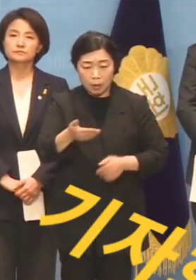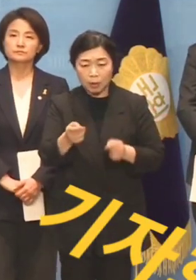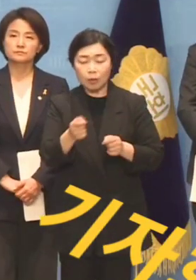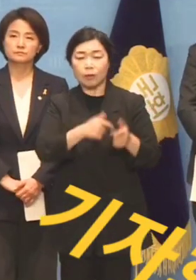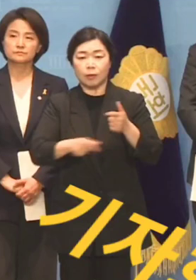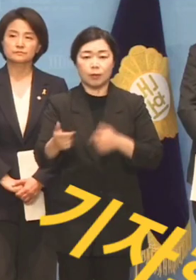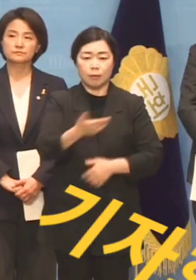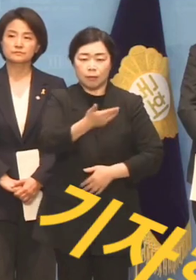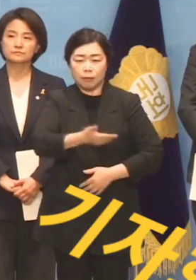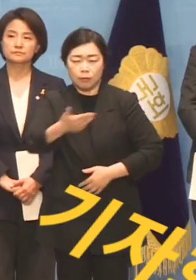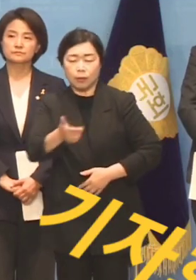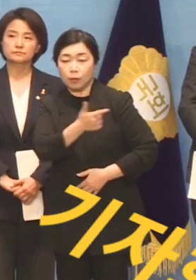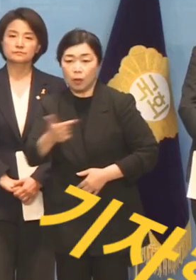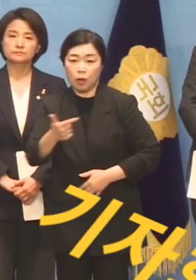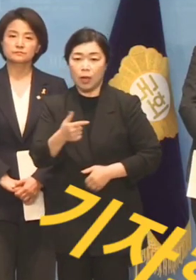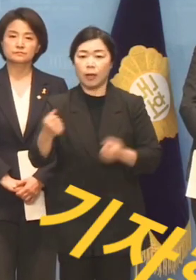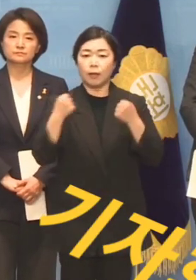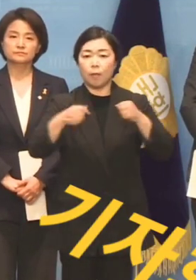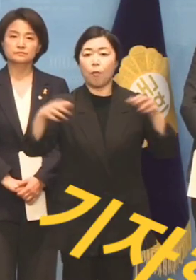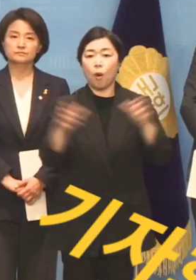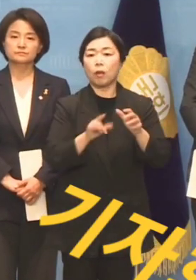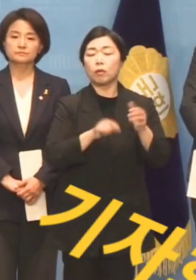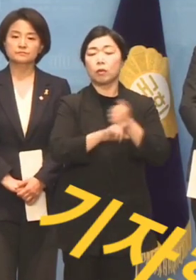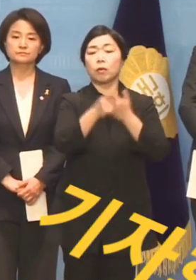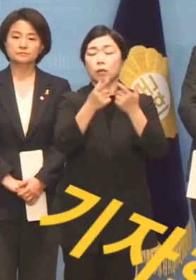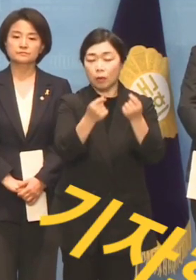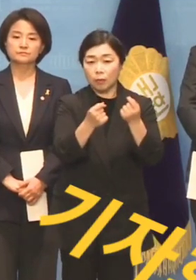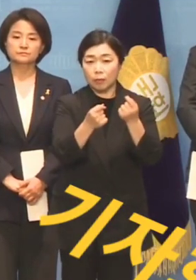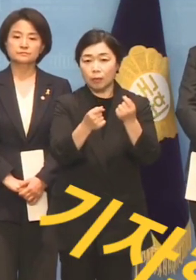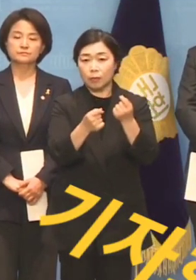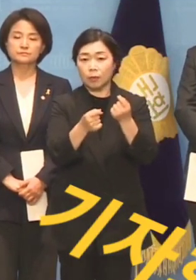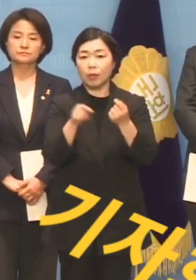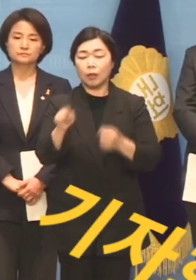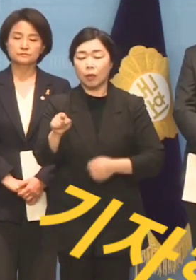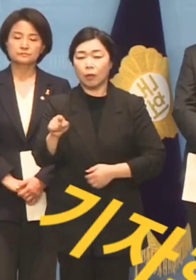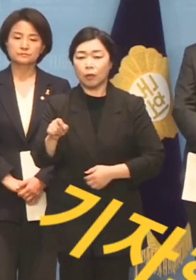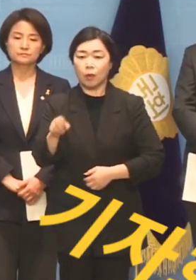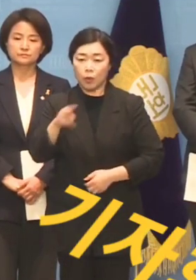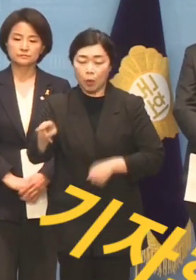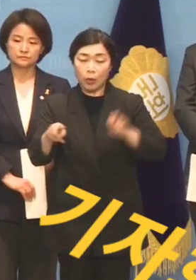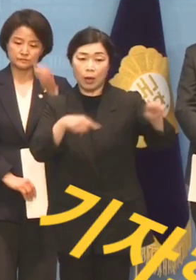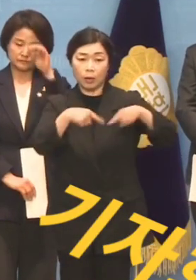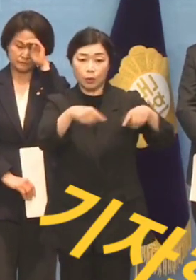모아져 큰 강물을 이루게 하는 것 이게 이제 이 여야 지도부의 책임이라고 생각합니다.